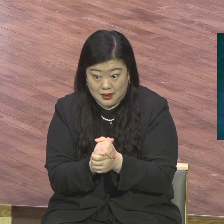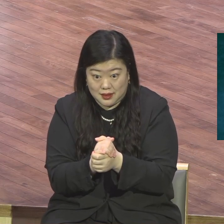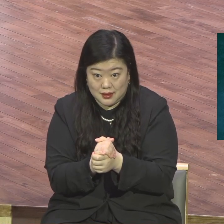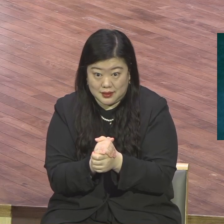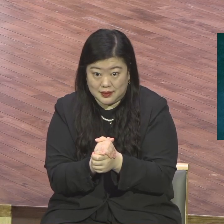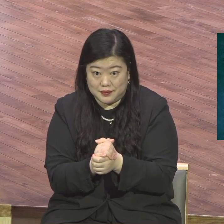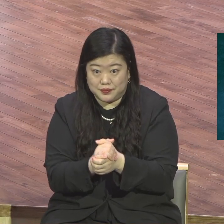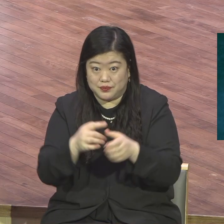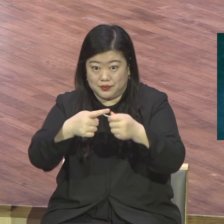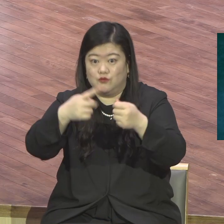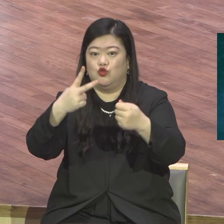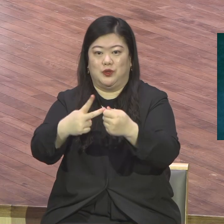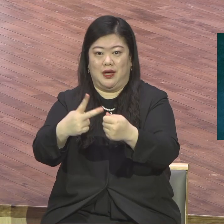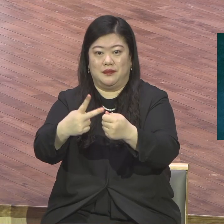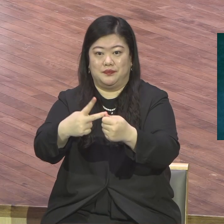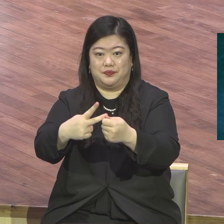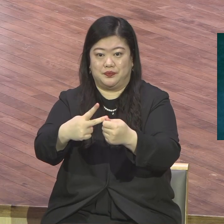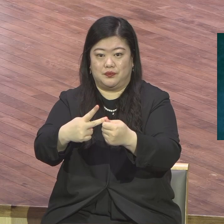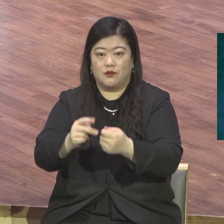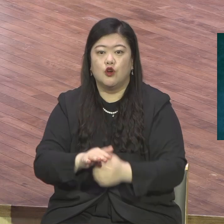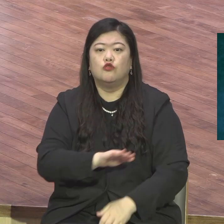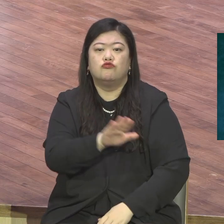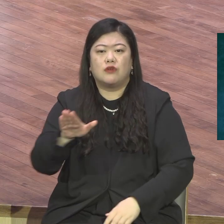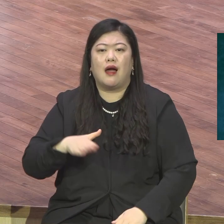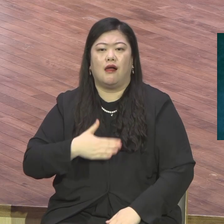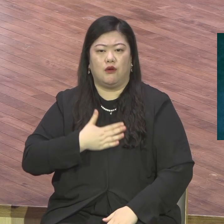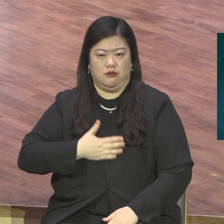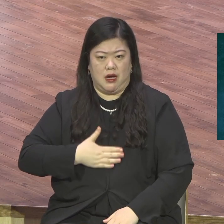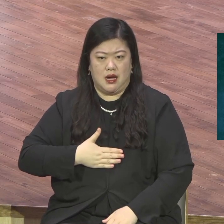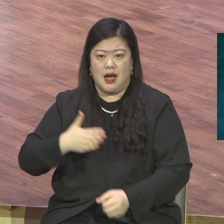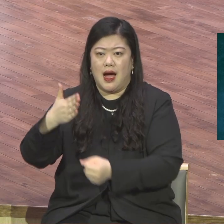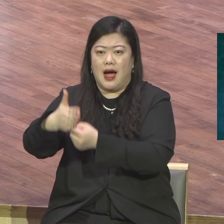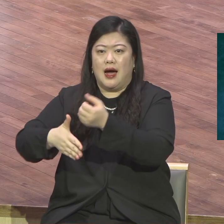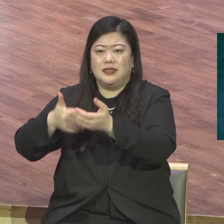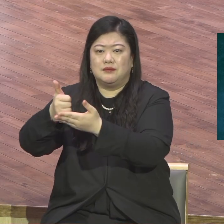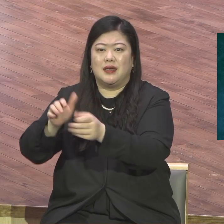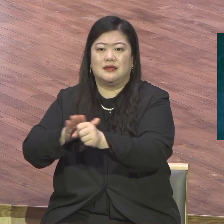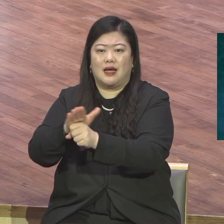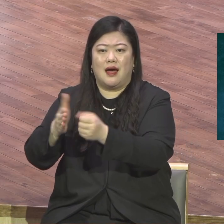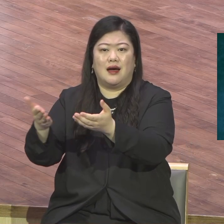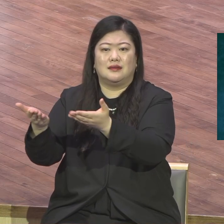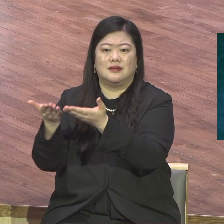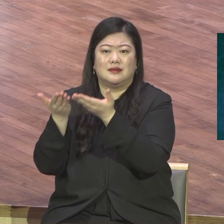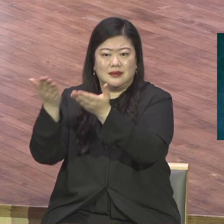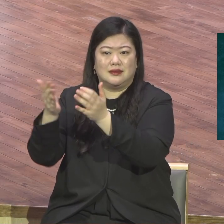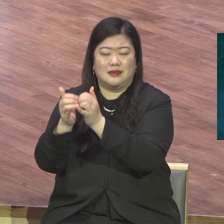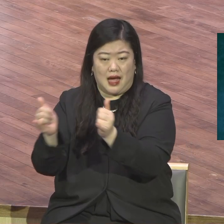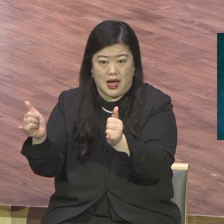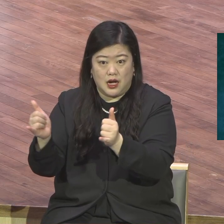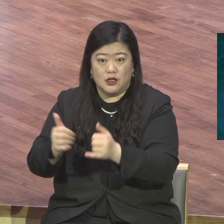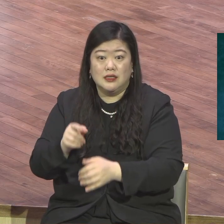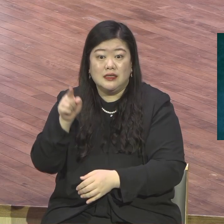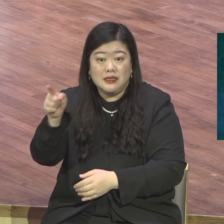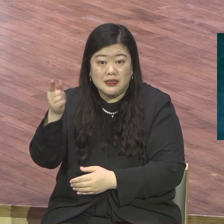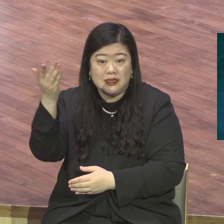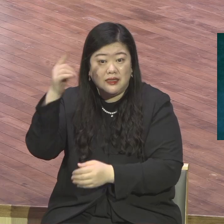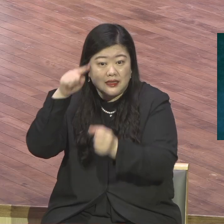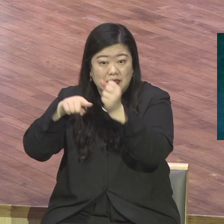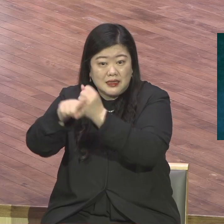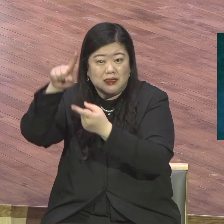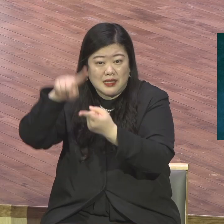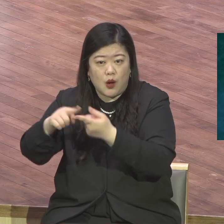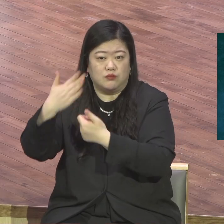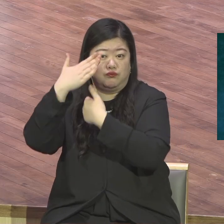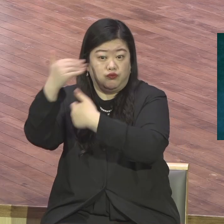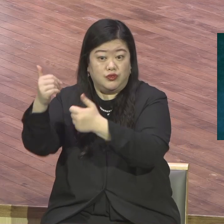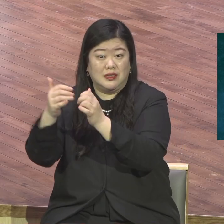아멘. 자, 로마서 8장 28절 시작. 우리가 알거니와 하나님을 사랑하는 자 곧 그 뜻대로